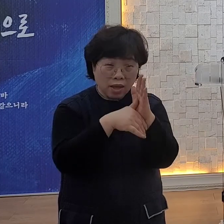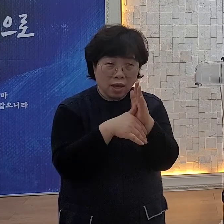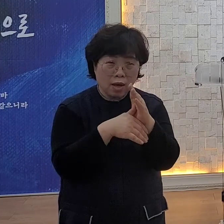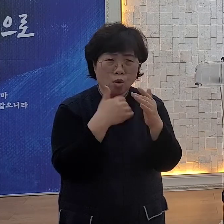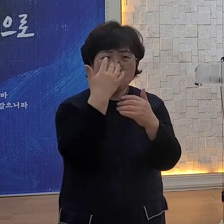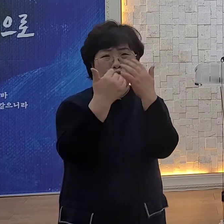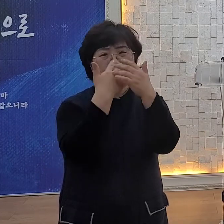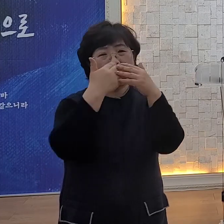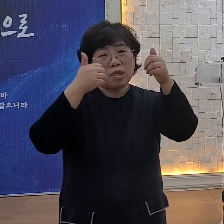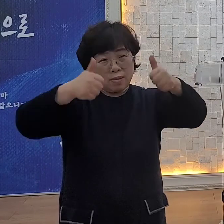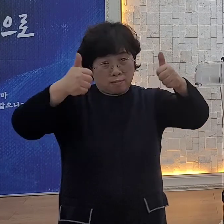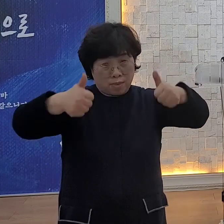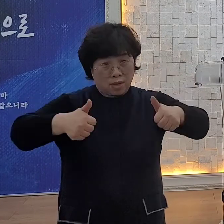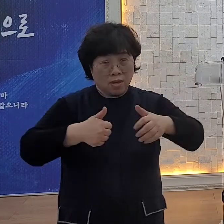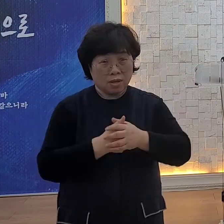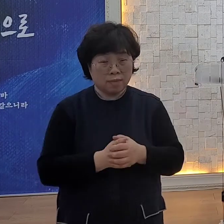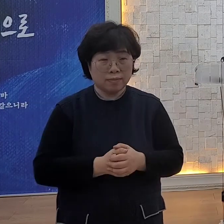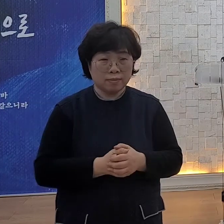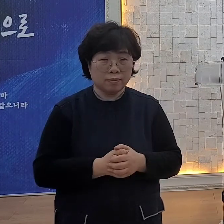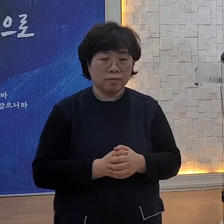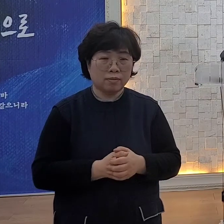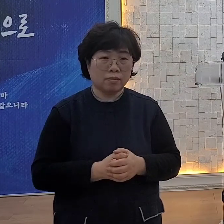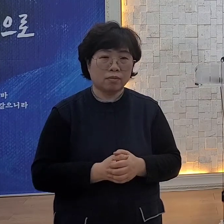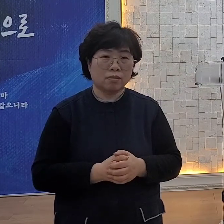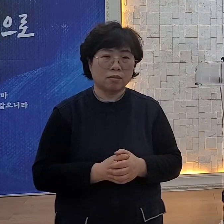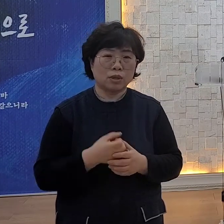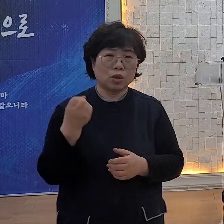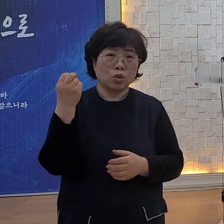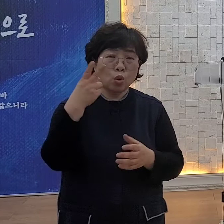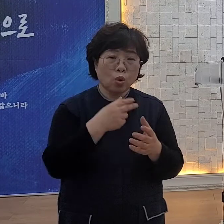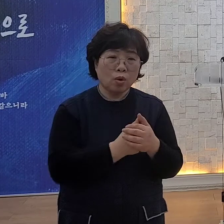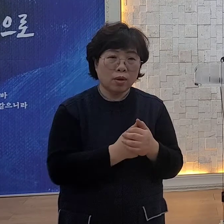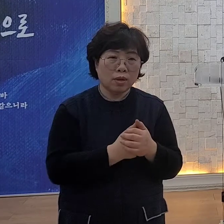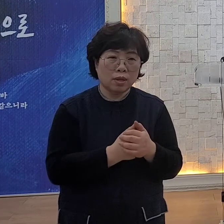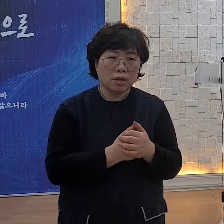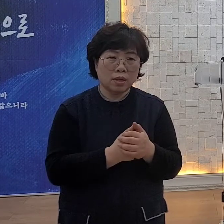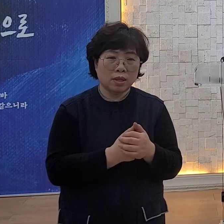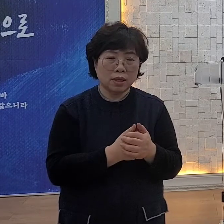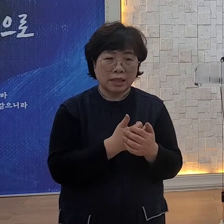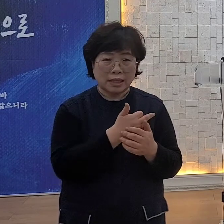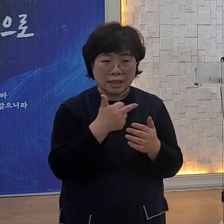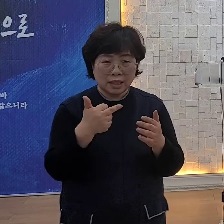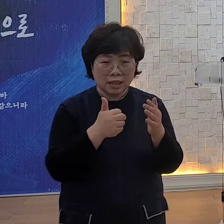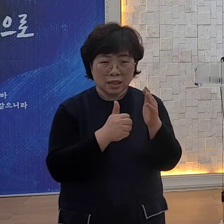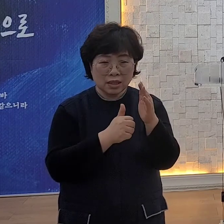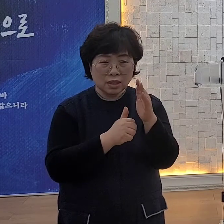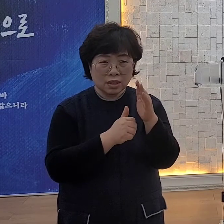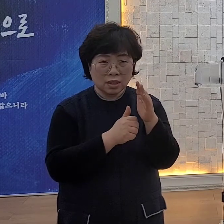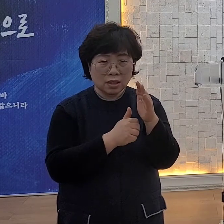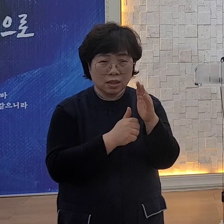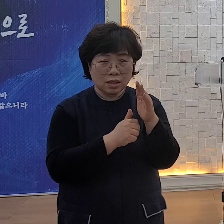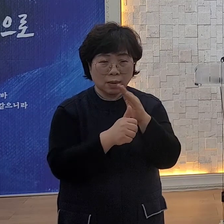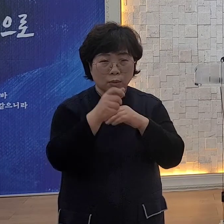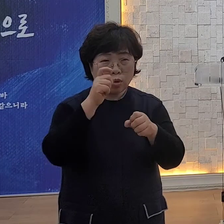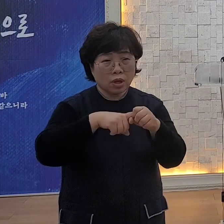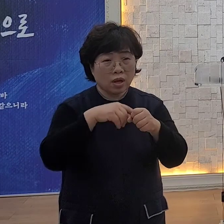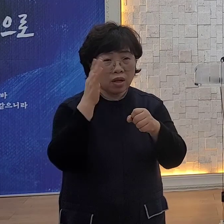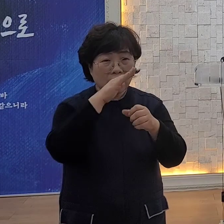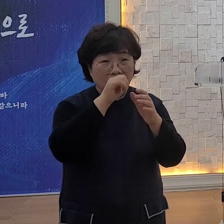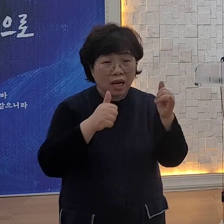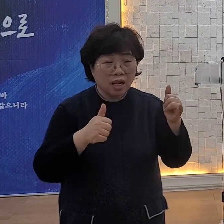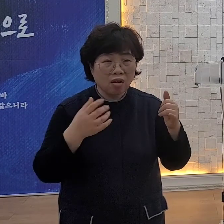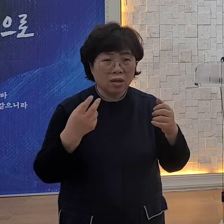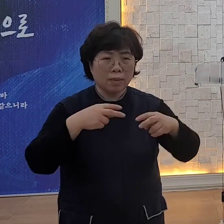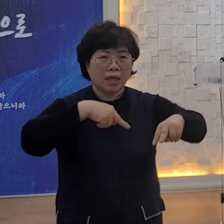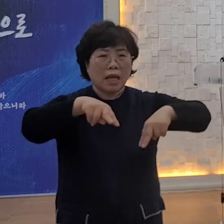불탔지 않습니까? 심판이었습니다. 그리고 좀 지나가서 또 하나의 큰 대표적인 타락의 시대가 언제였습니까?